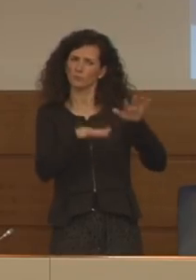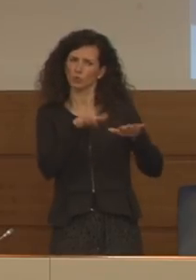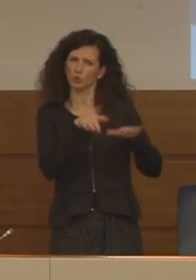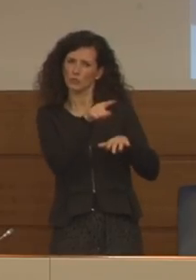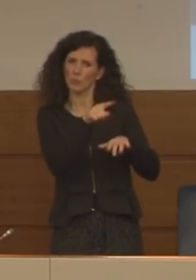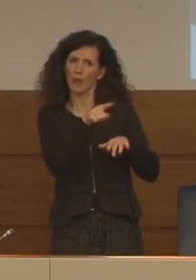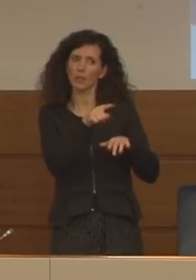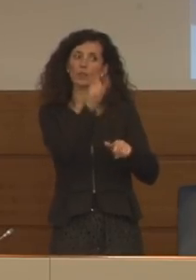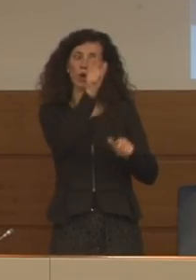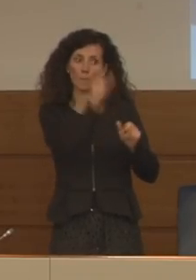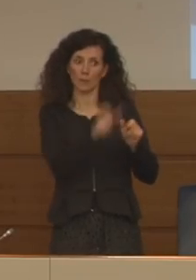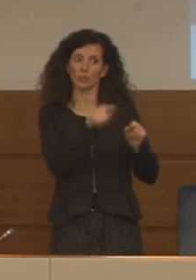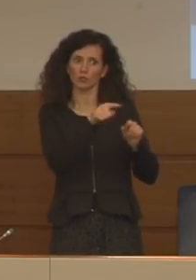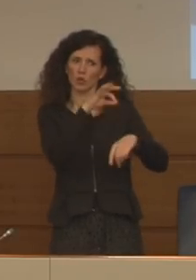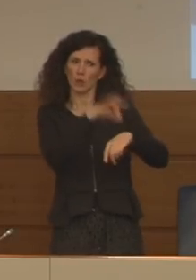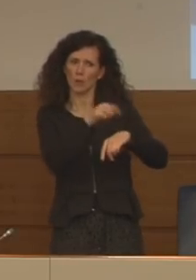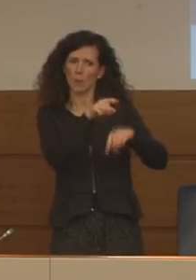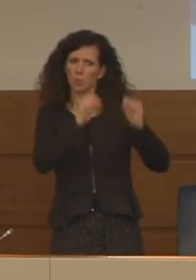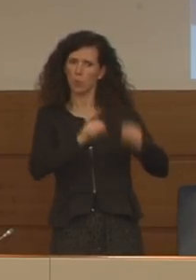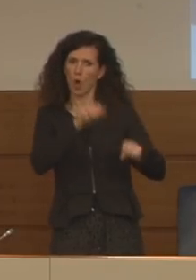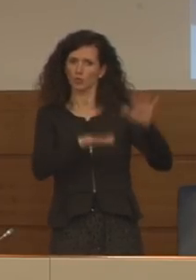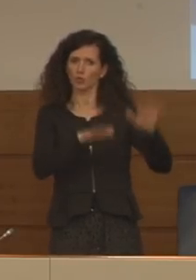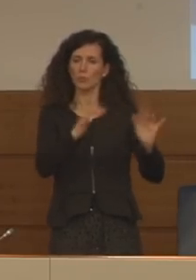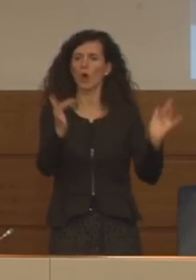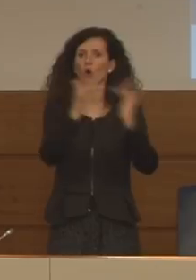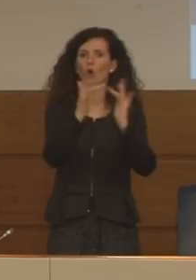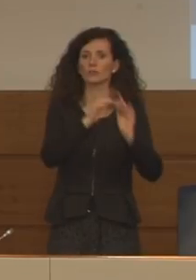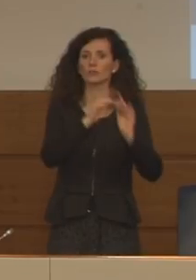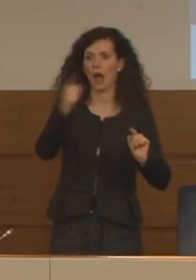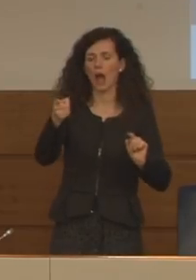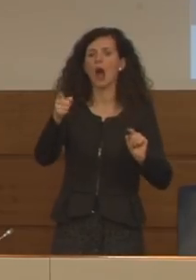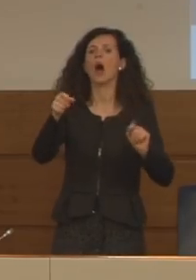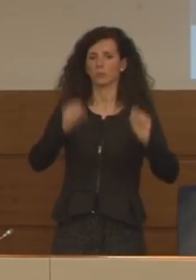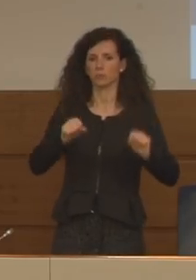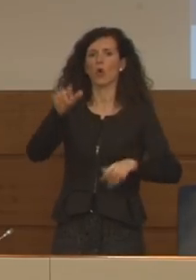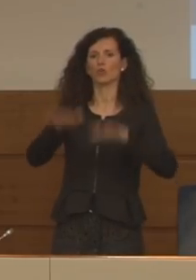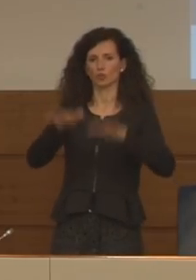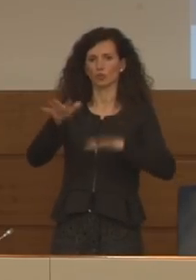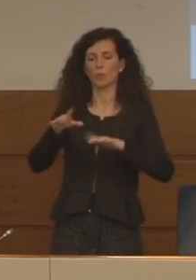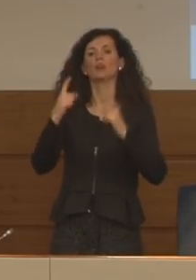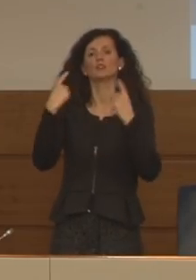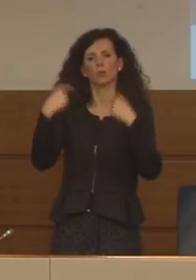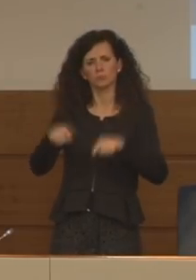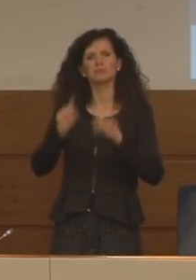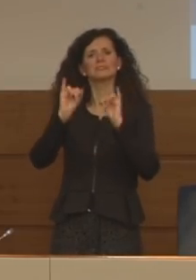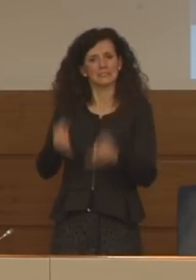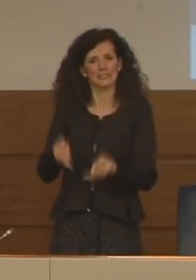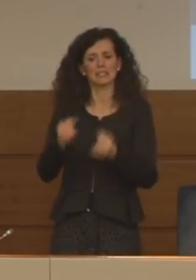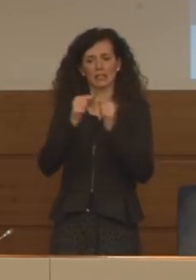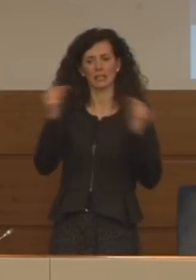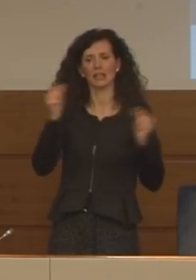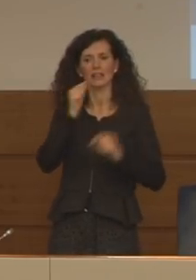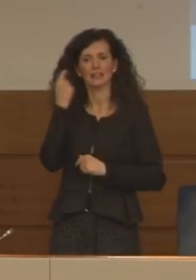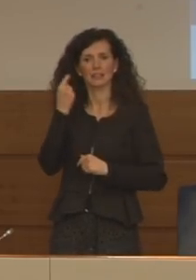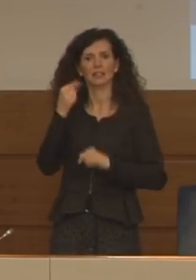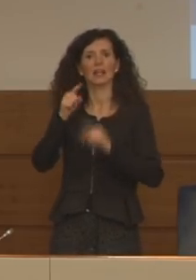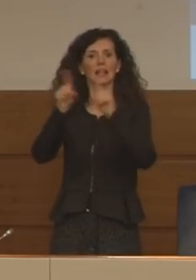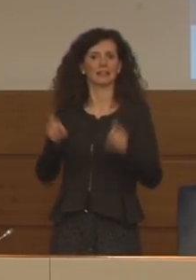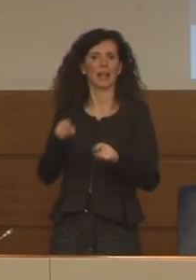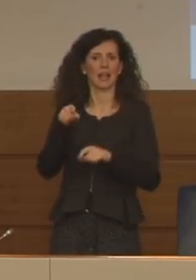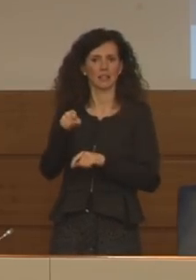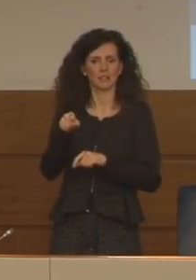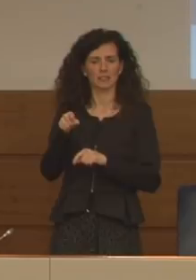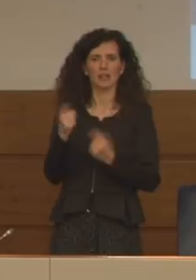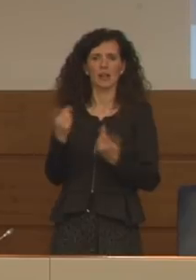casi sospetti in modo tale di identificare quanto più possibile le persone che si sono